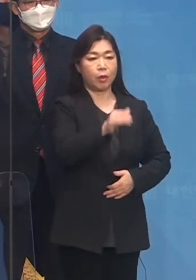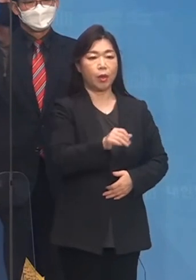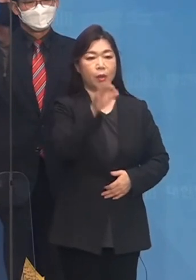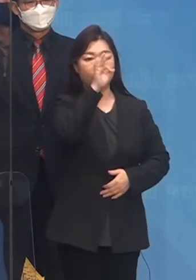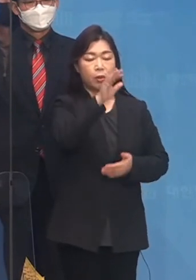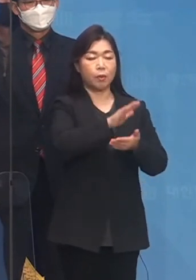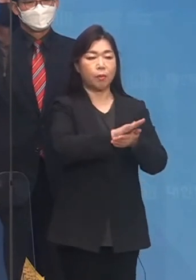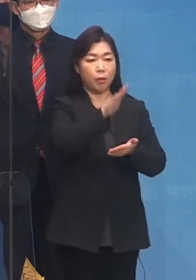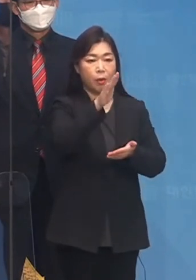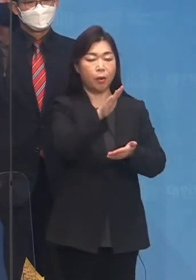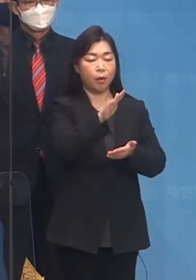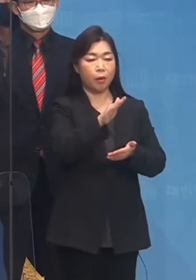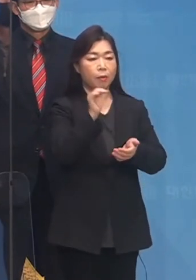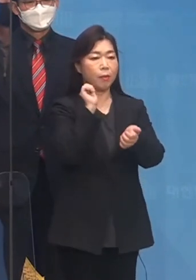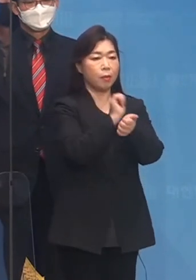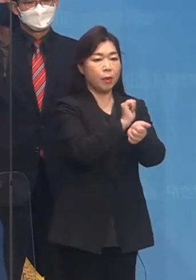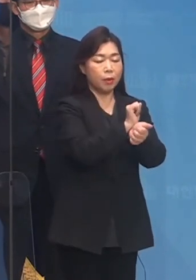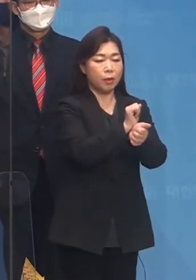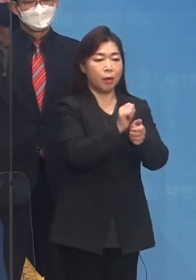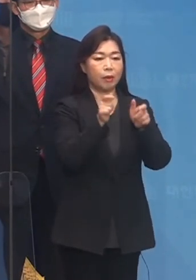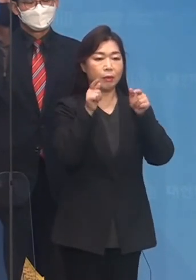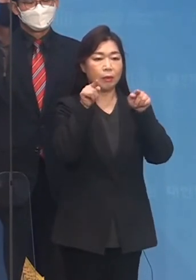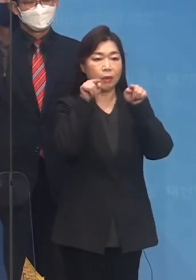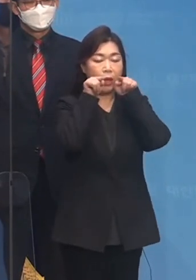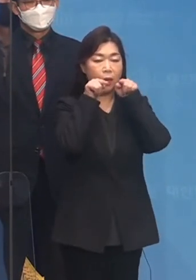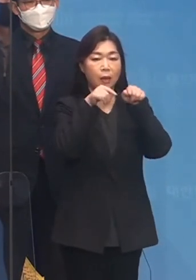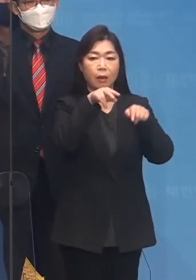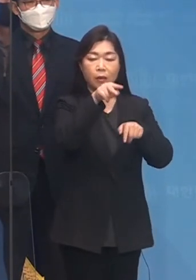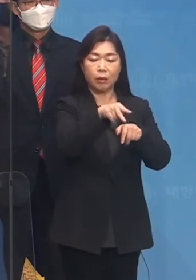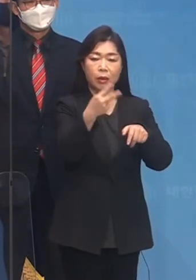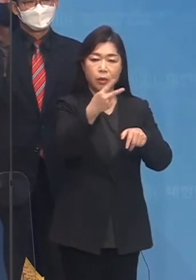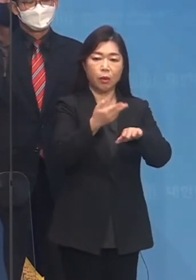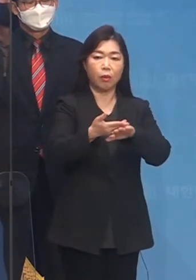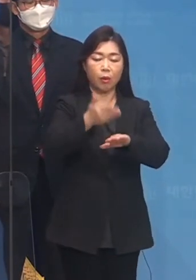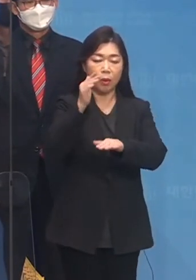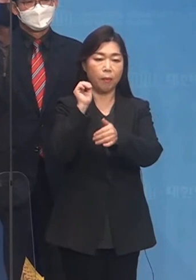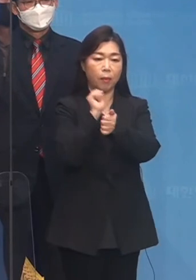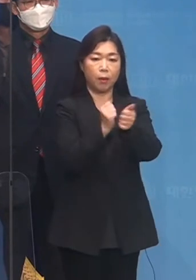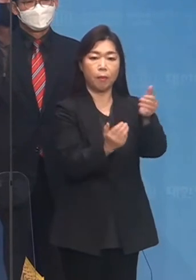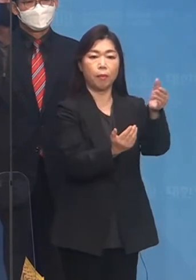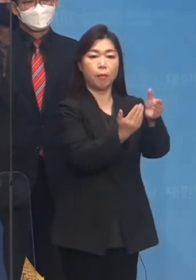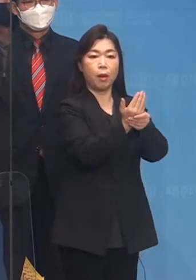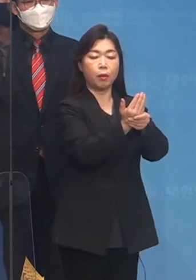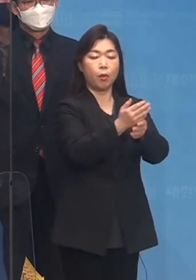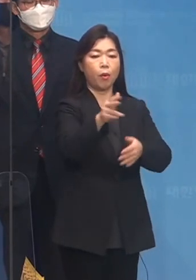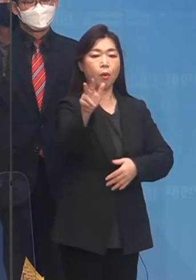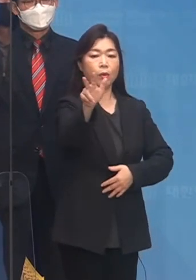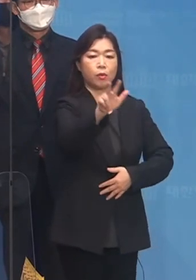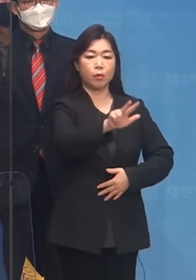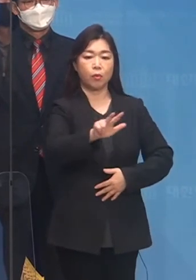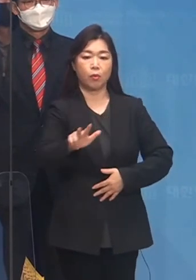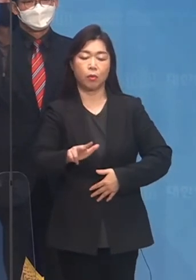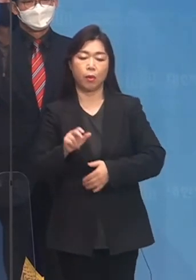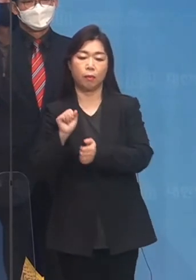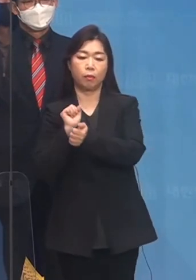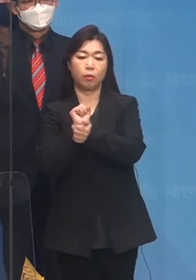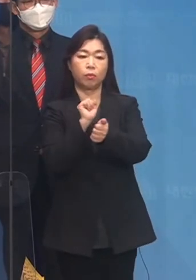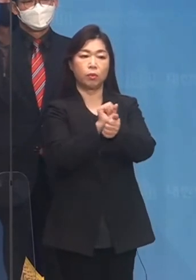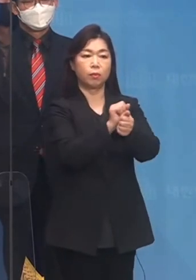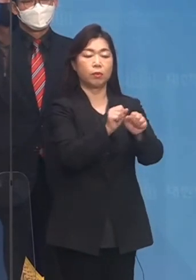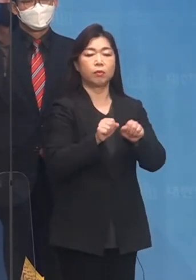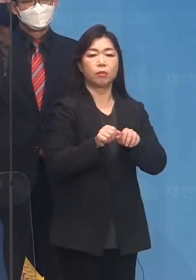야생 멧돼지에서 2,000건의 아프리카 돼지 열병이 발생했고 전국으로 확산되고